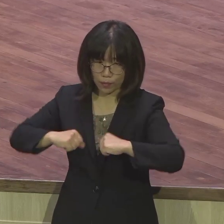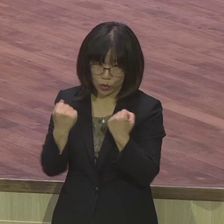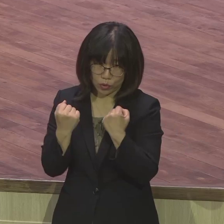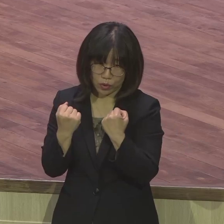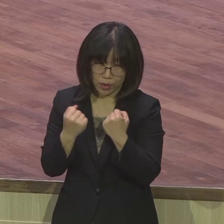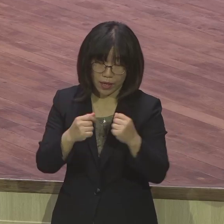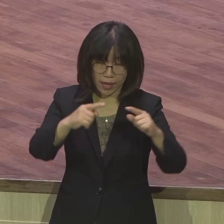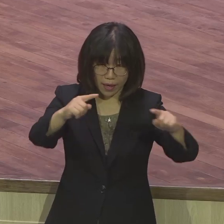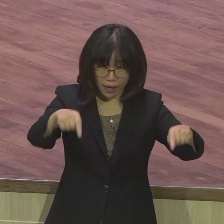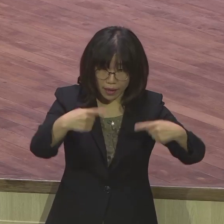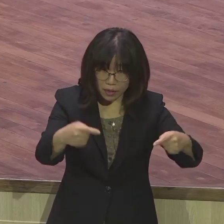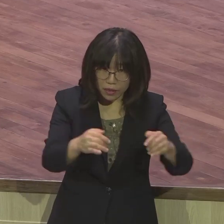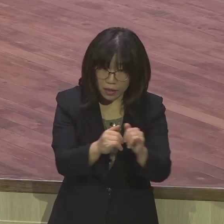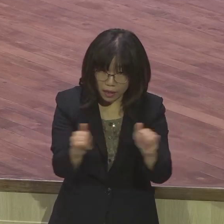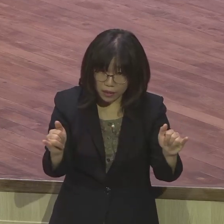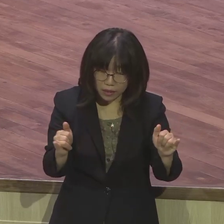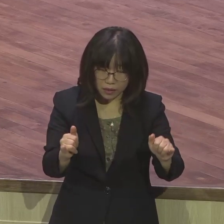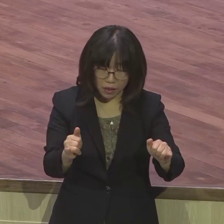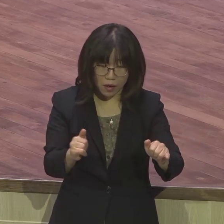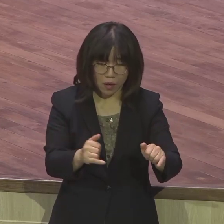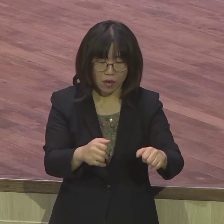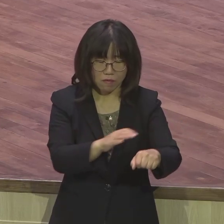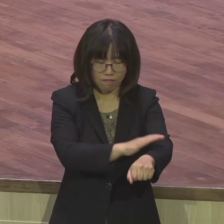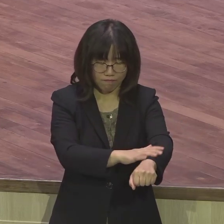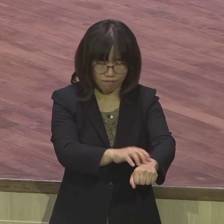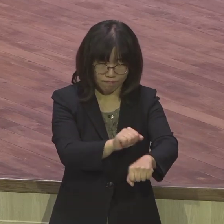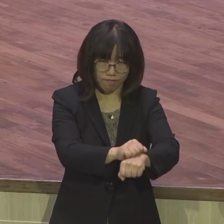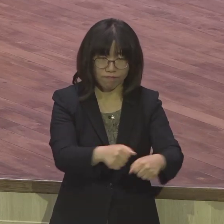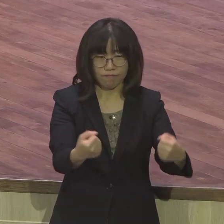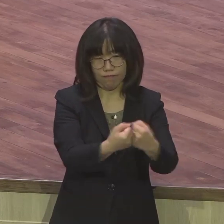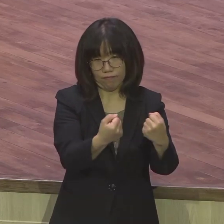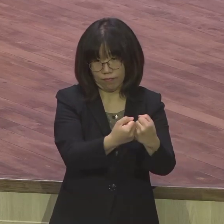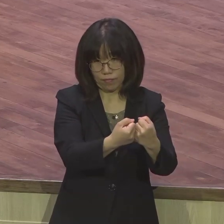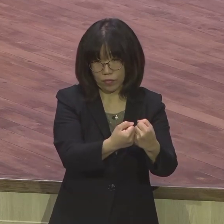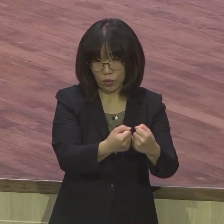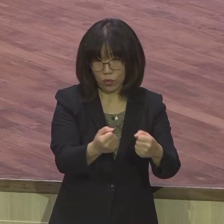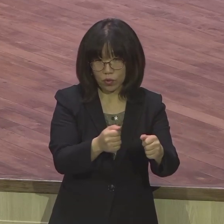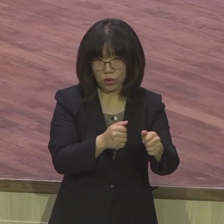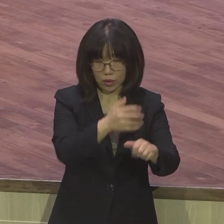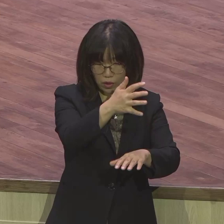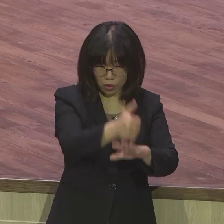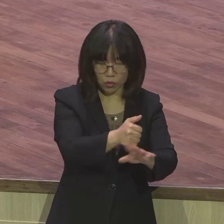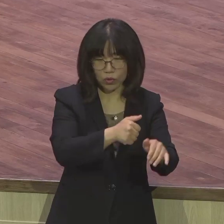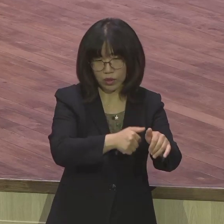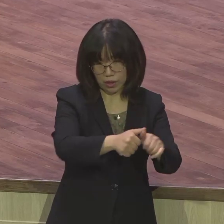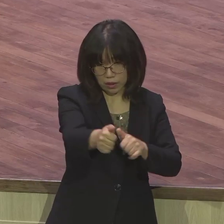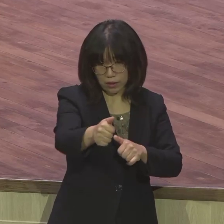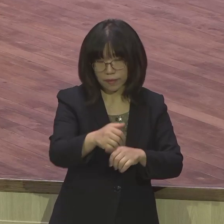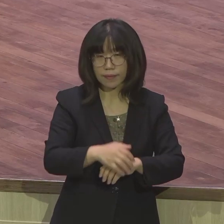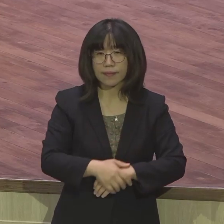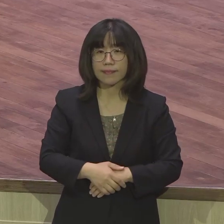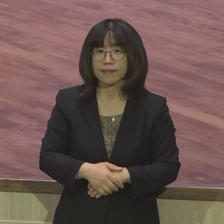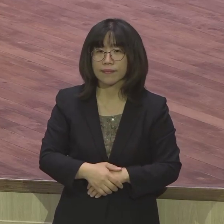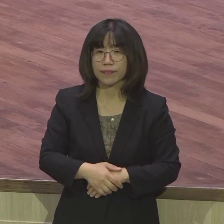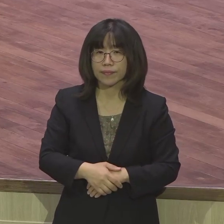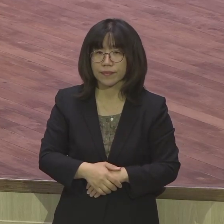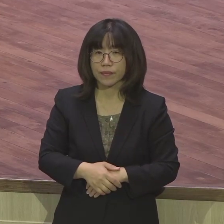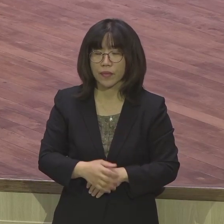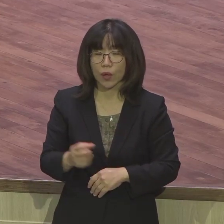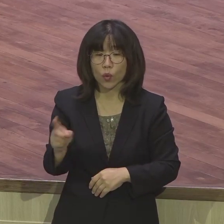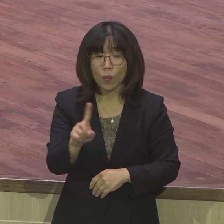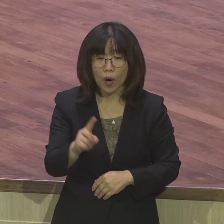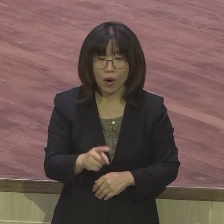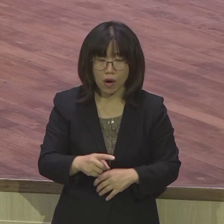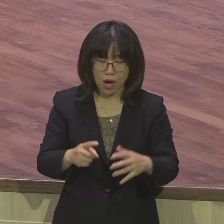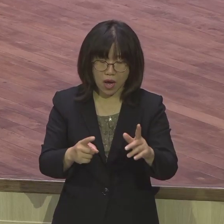엘리야는 잘 싸웠어요. 또 승리했어요. 그리고 우리가 가히 표현할 수 없는 한 명하고 싸워도